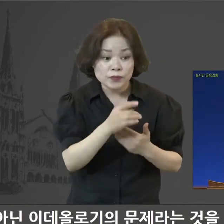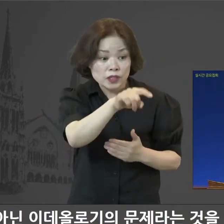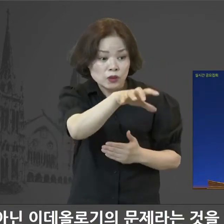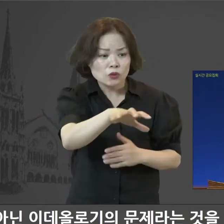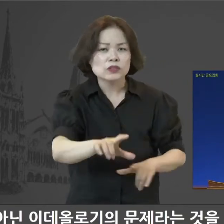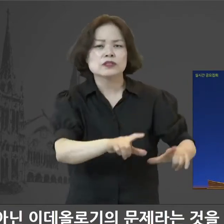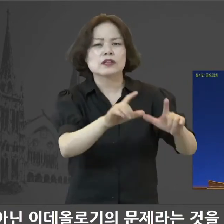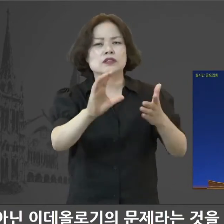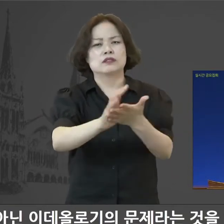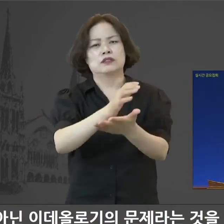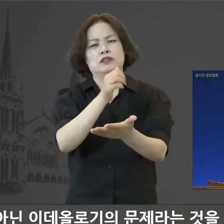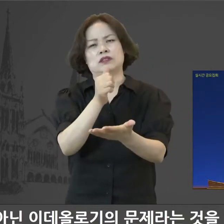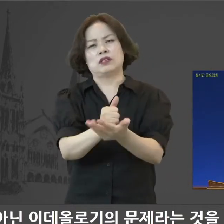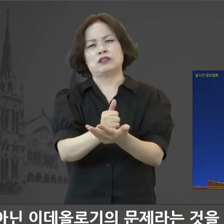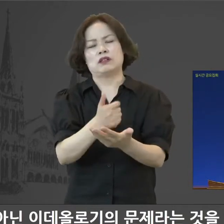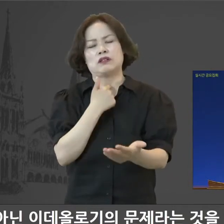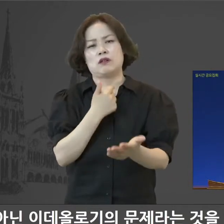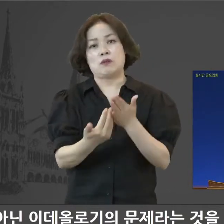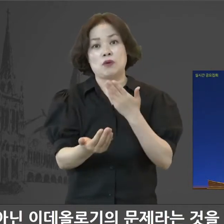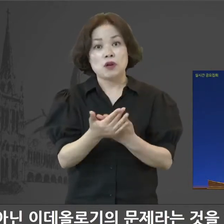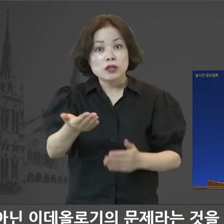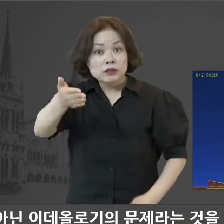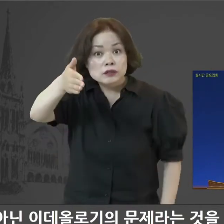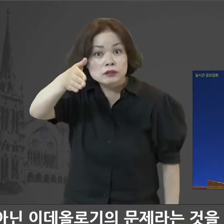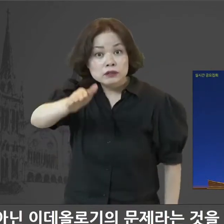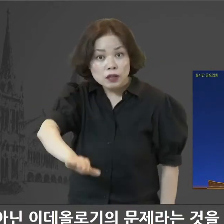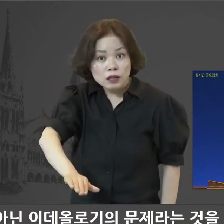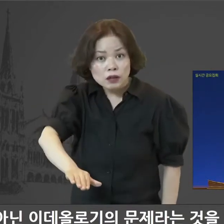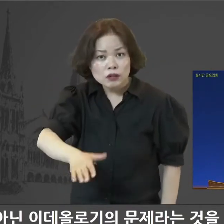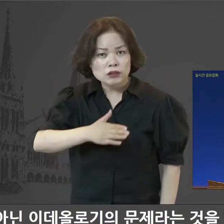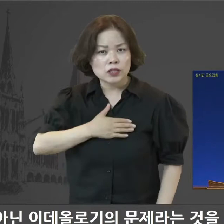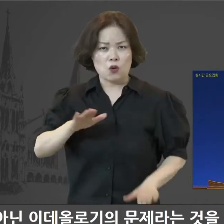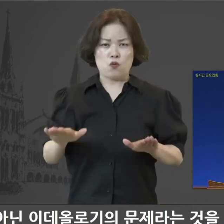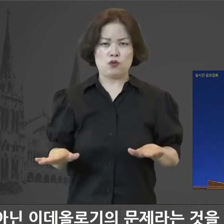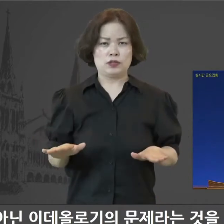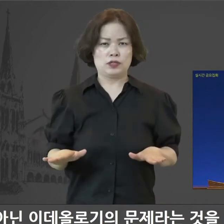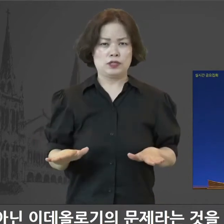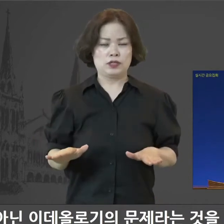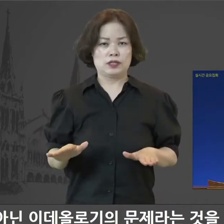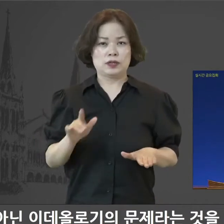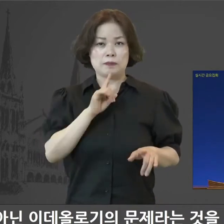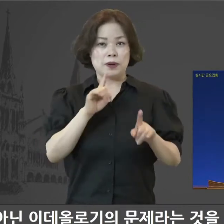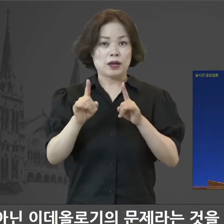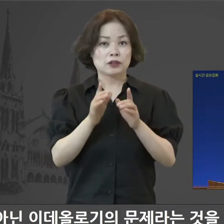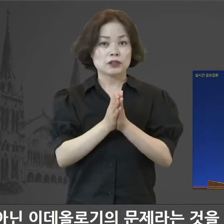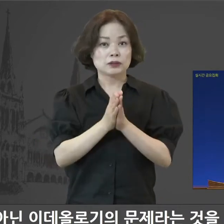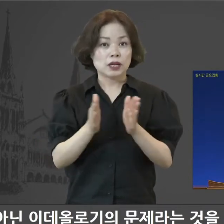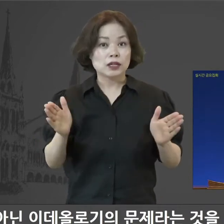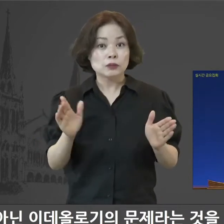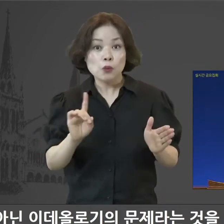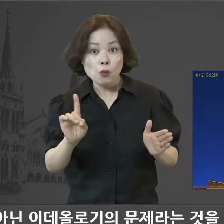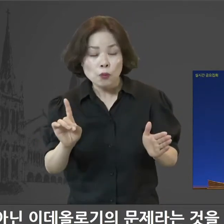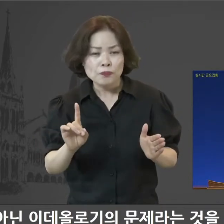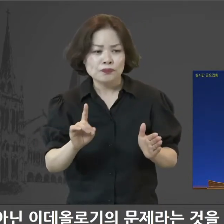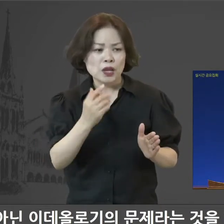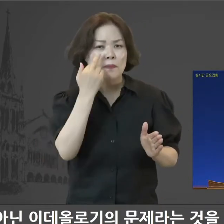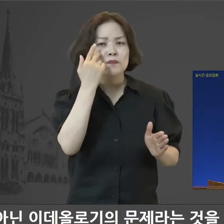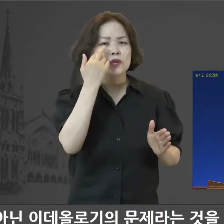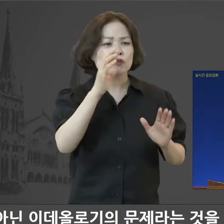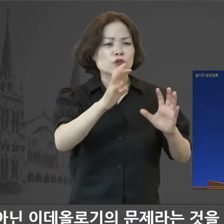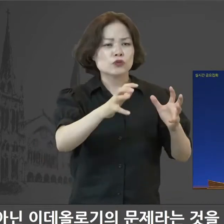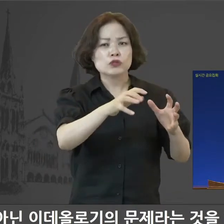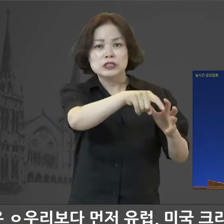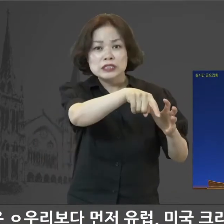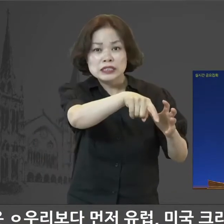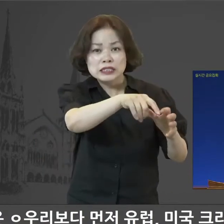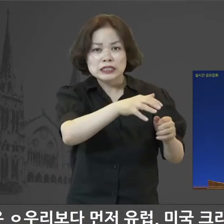살았던 크리스찬들은 더 먼저 겪었습니다. 근데 제가 오늘 그 얘기로 시작하고 싶은 것이 미국에서 제가